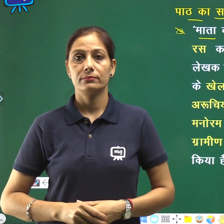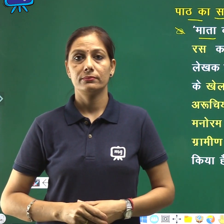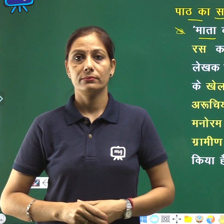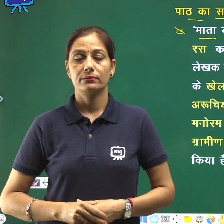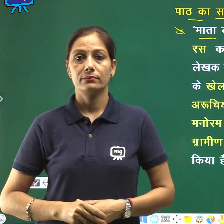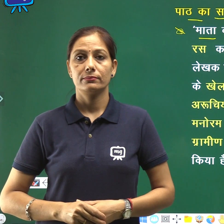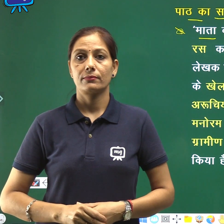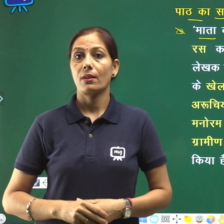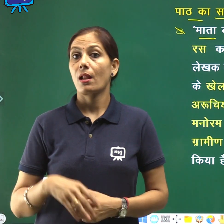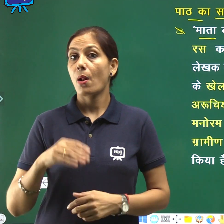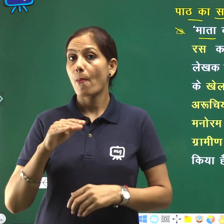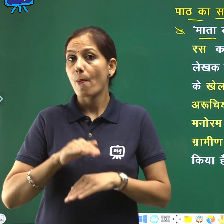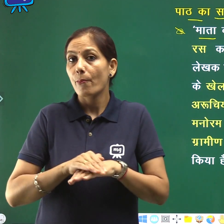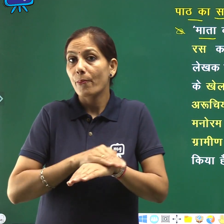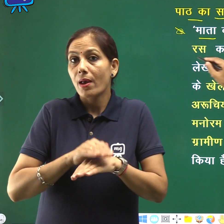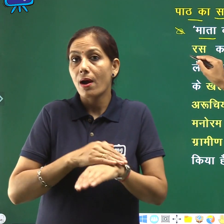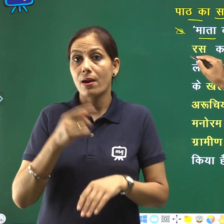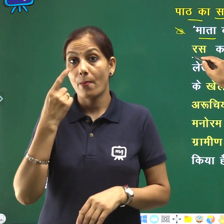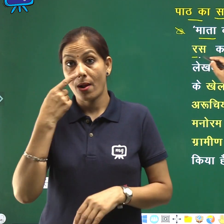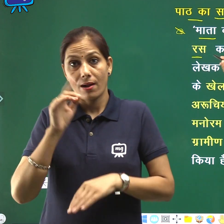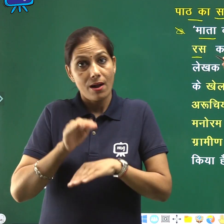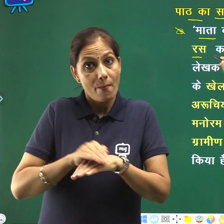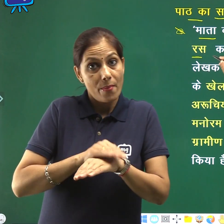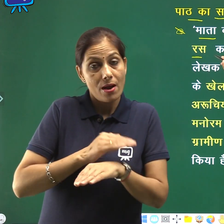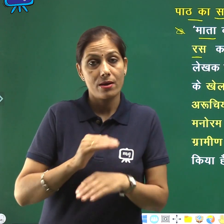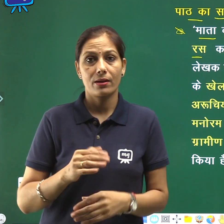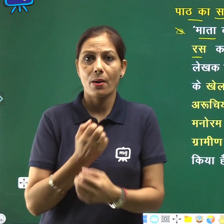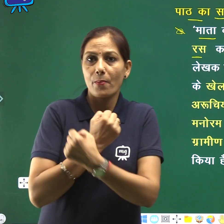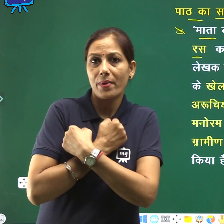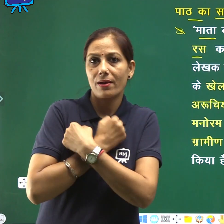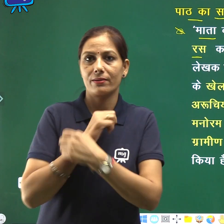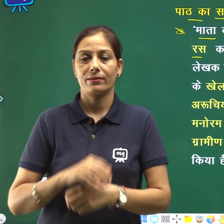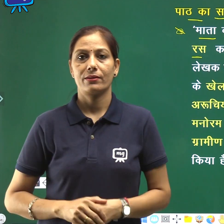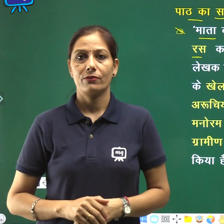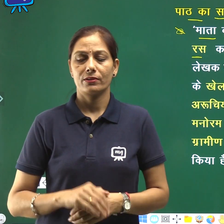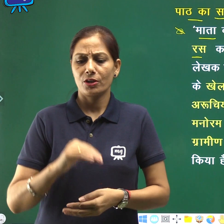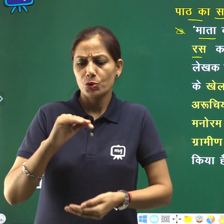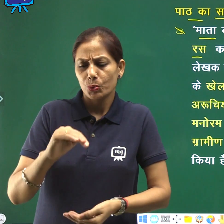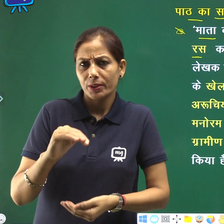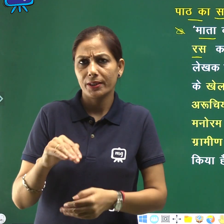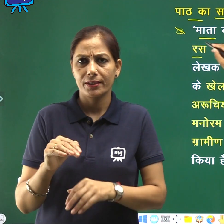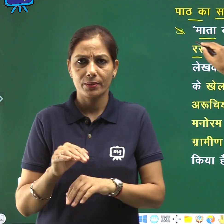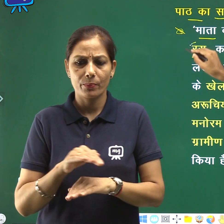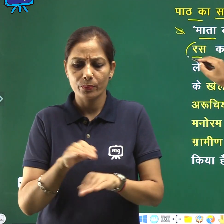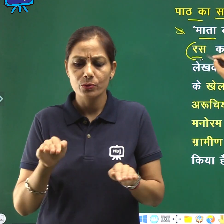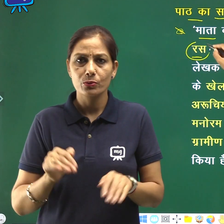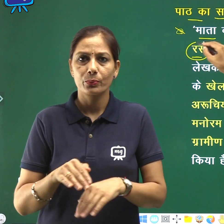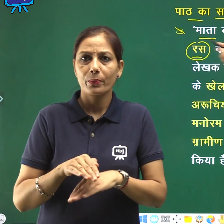वात्सल्य रस का पाठ है, अर्थात बच्चे पर प्रेम। वात्सल्य रस का अर्थ है बच्चों पर